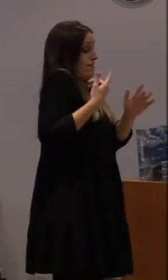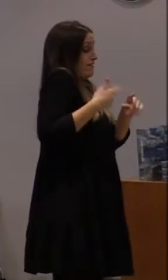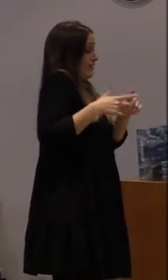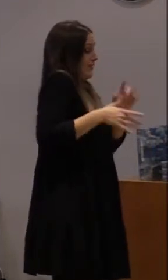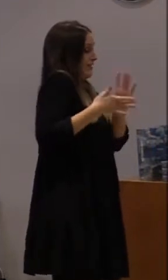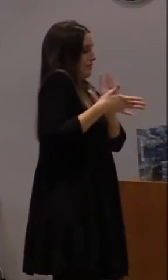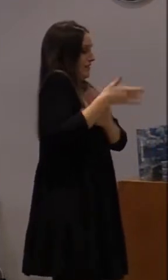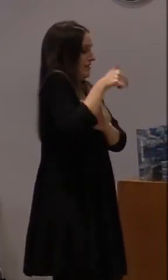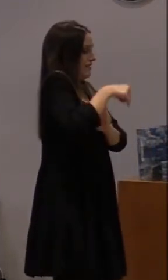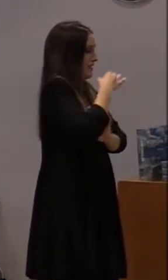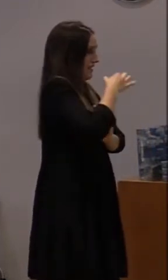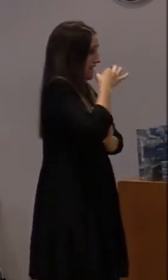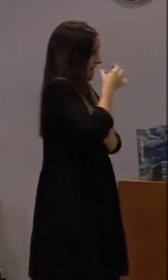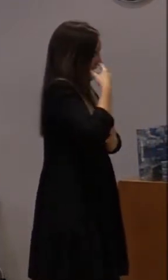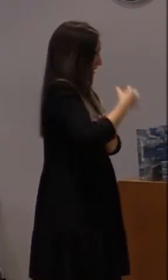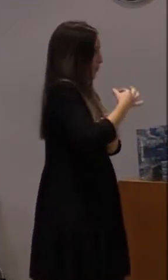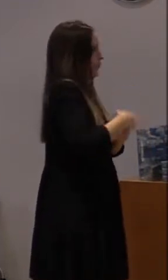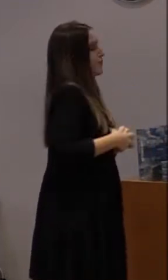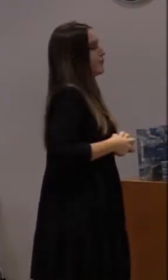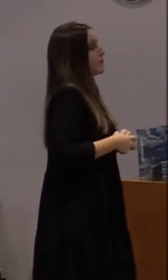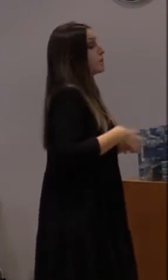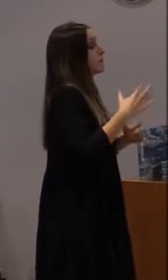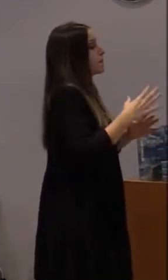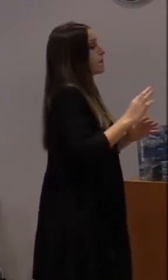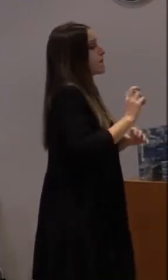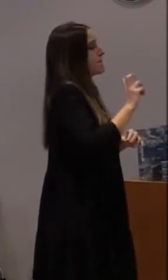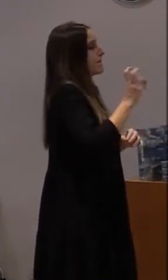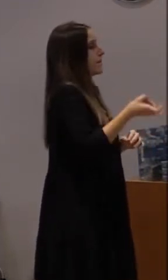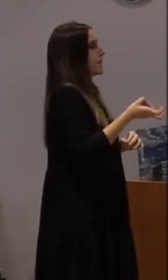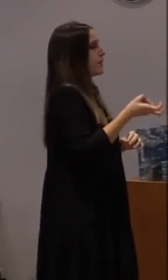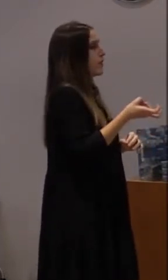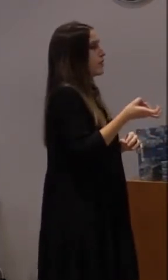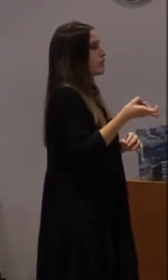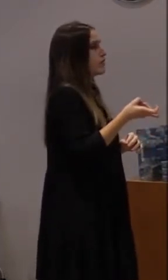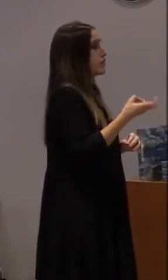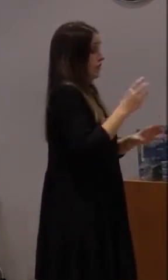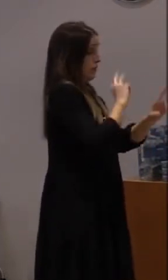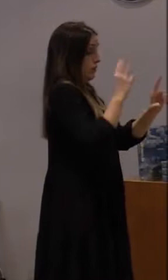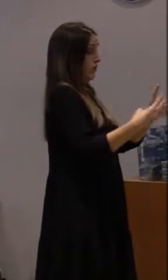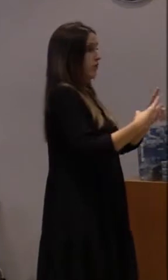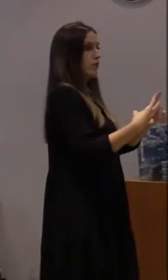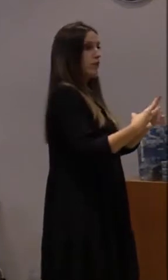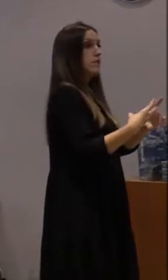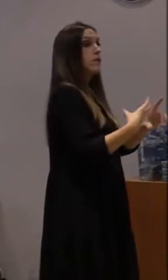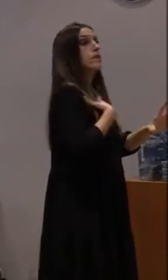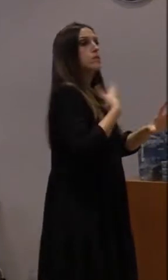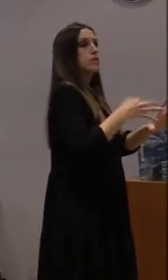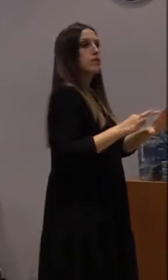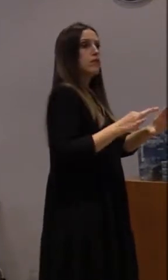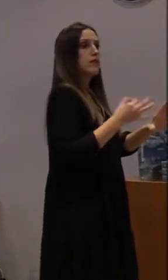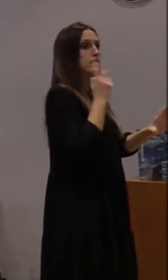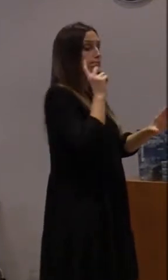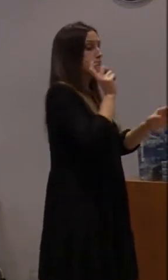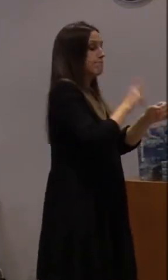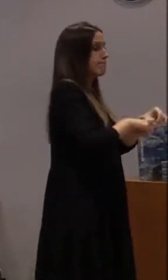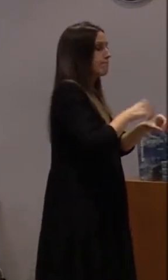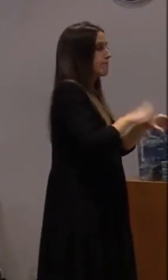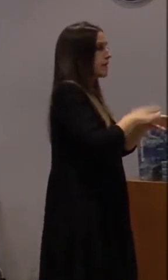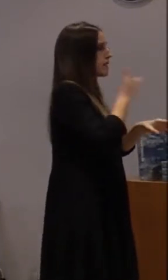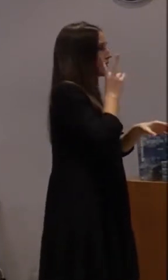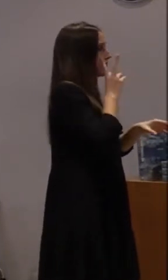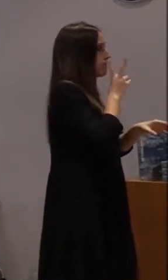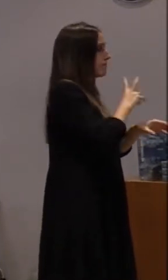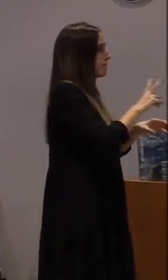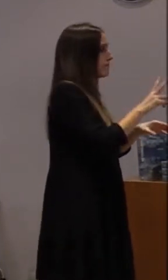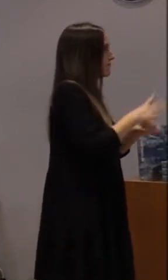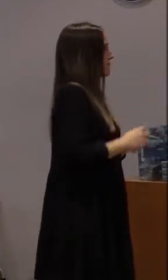que sí. Y es una web que os invito a consultar una vez que escuchemos su